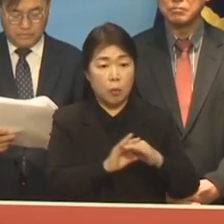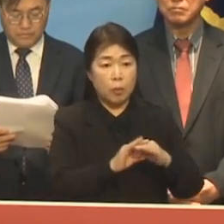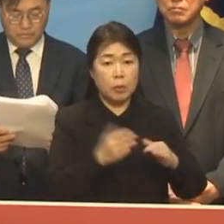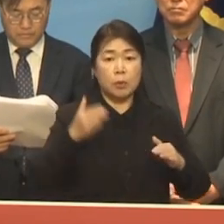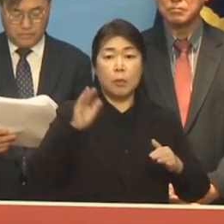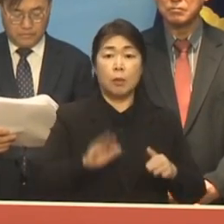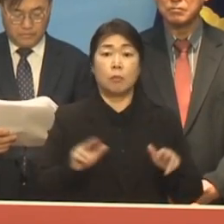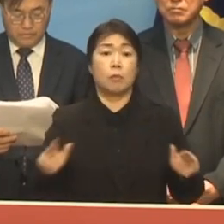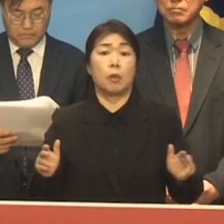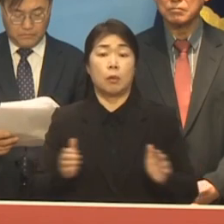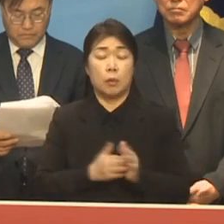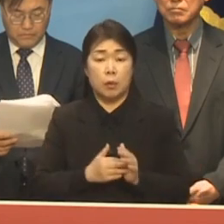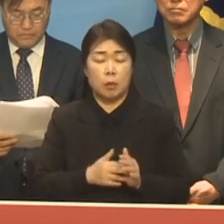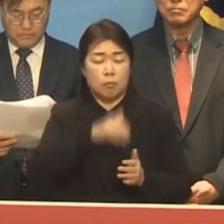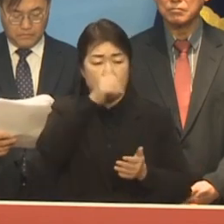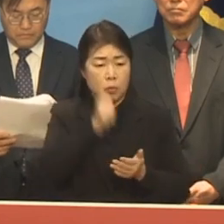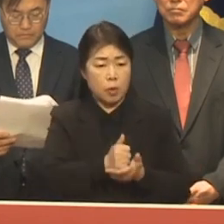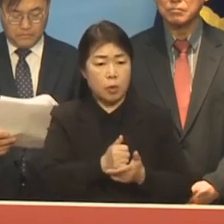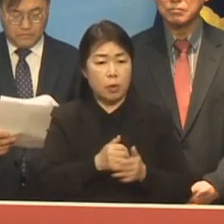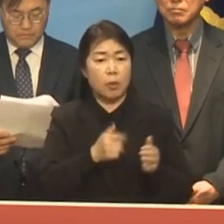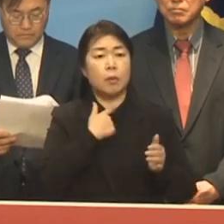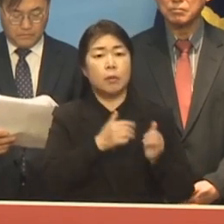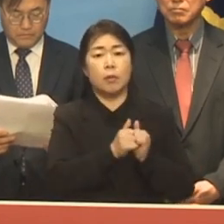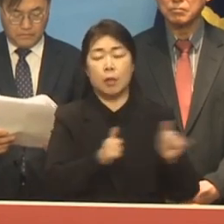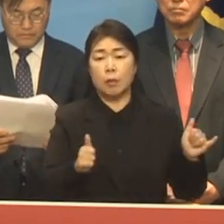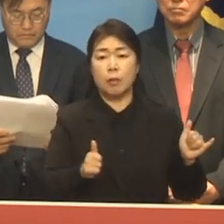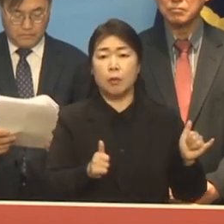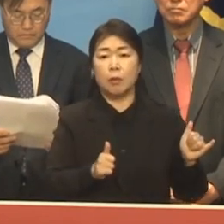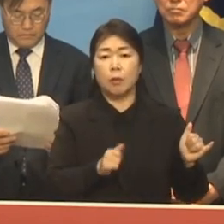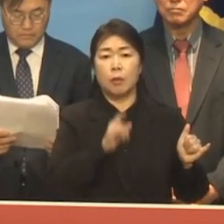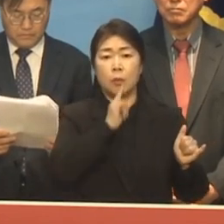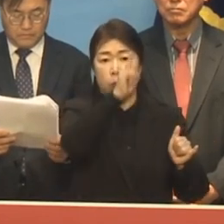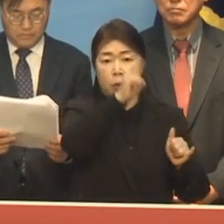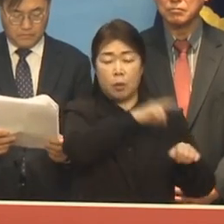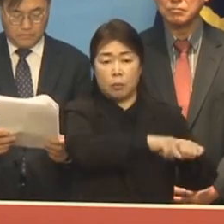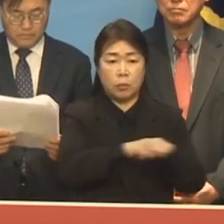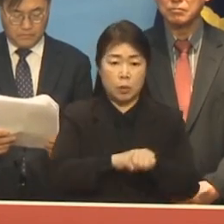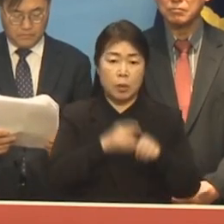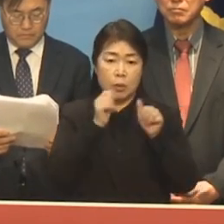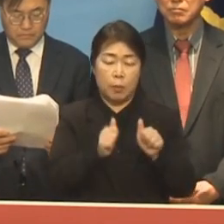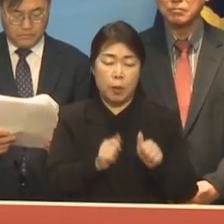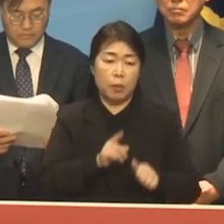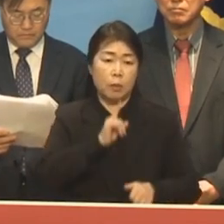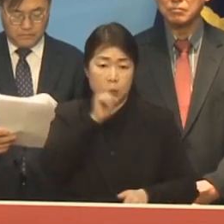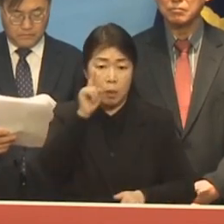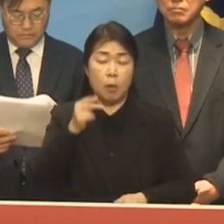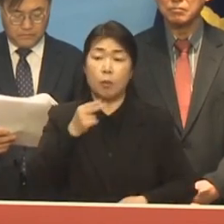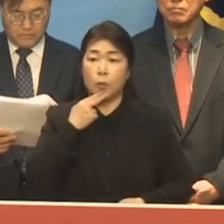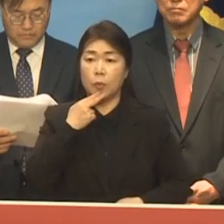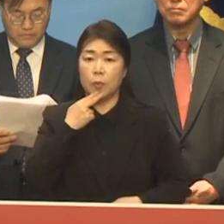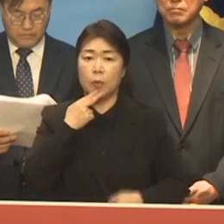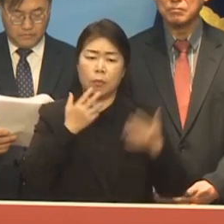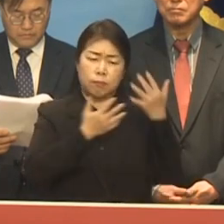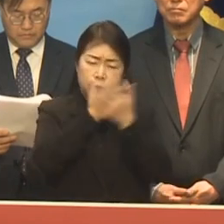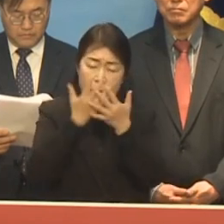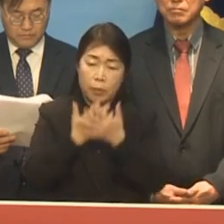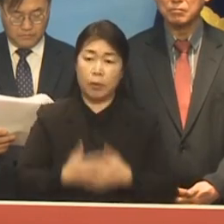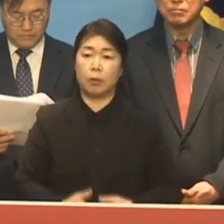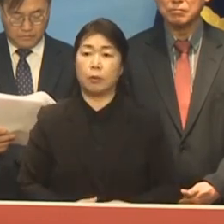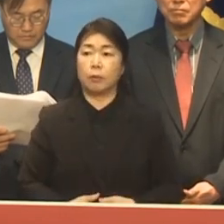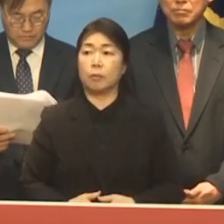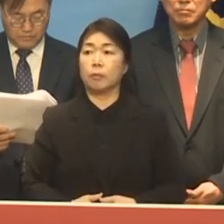불구하고 범죄자들의 구속도 이루어지지 않았고 재판도 지지부진하며